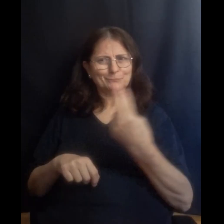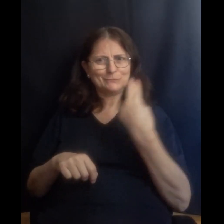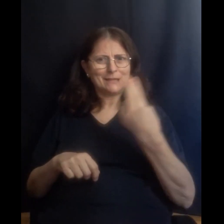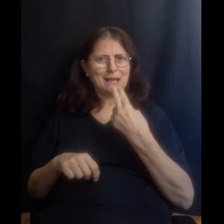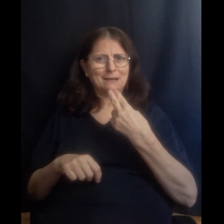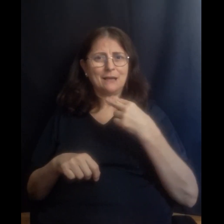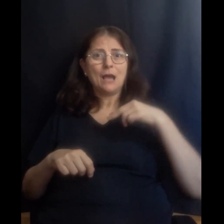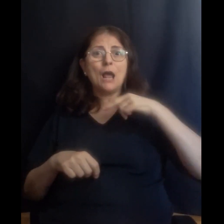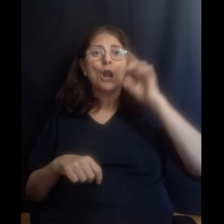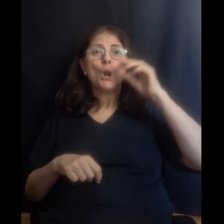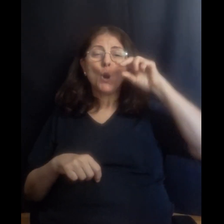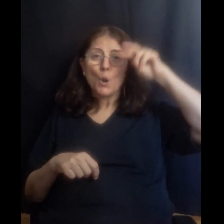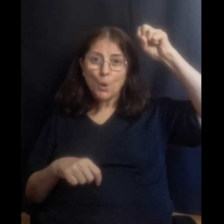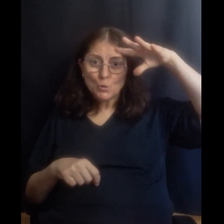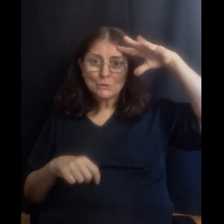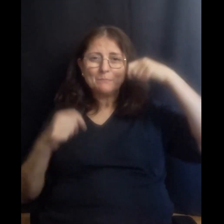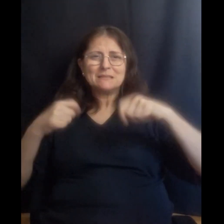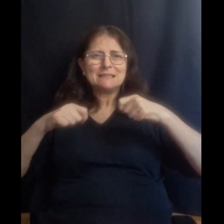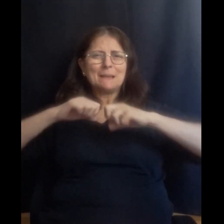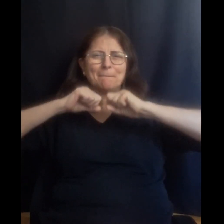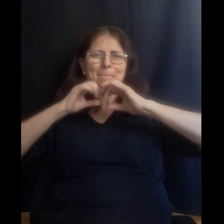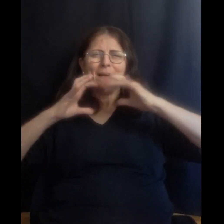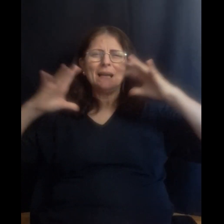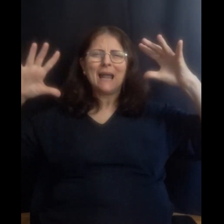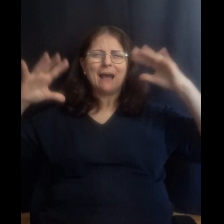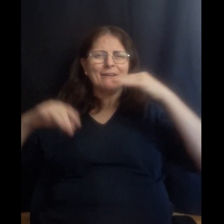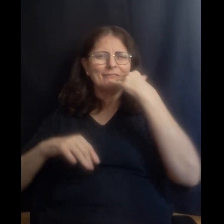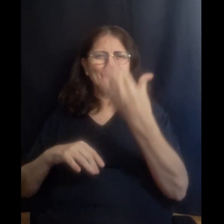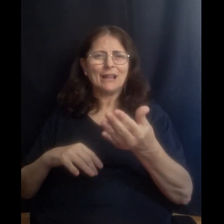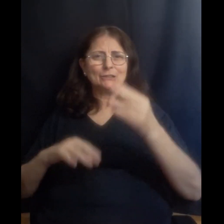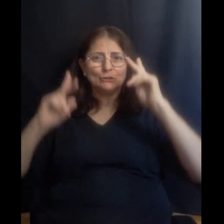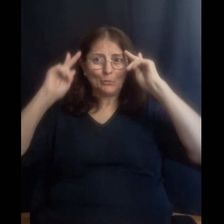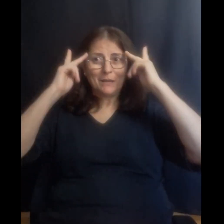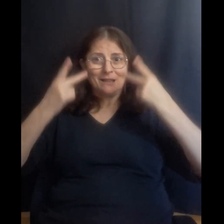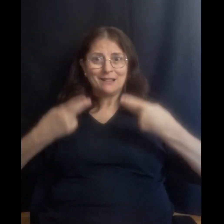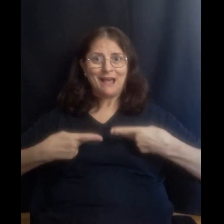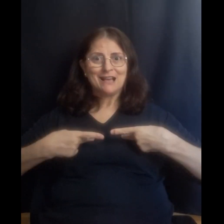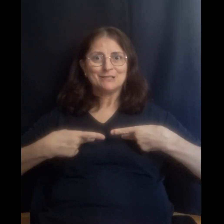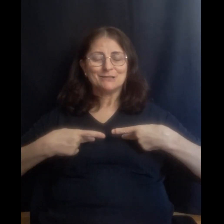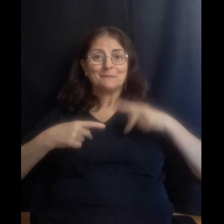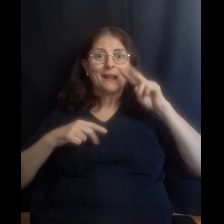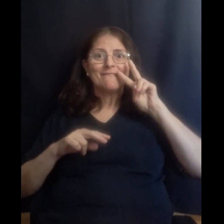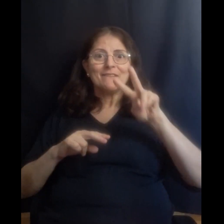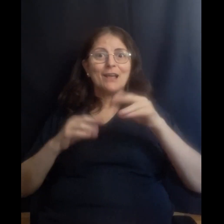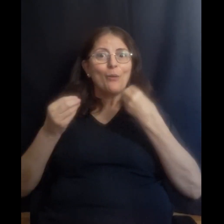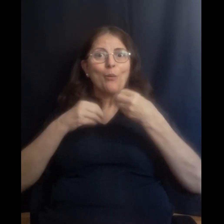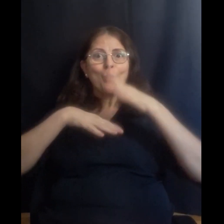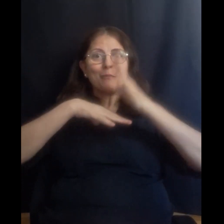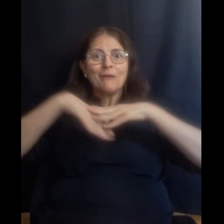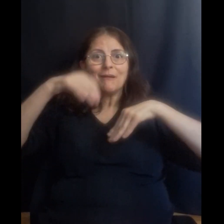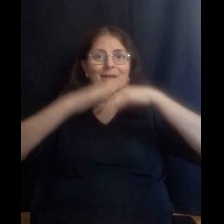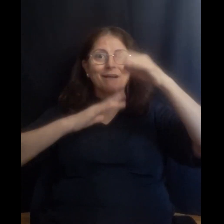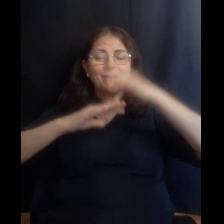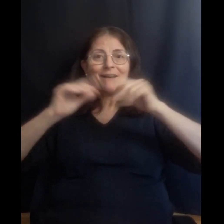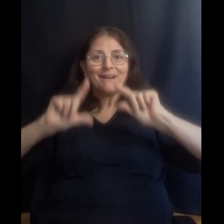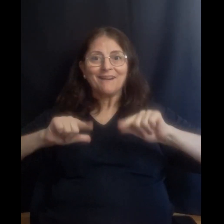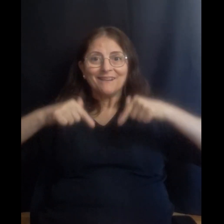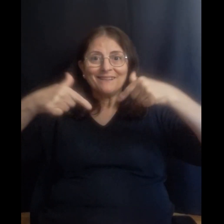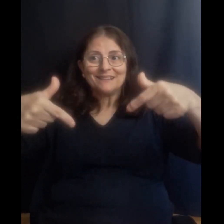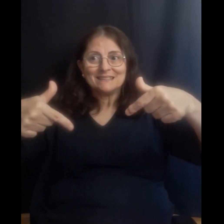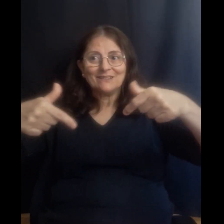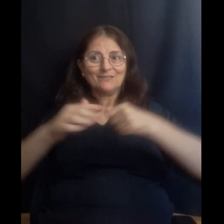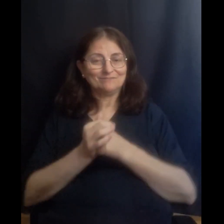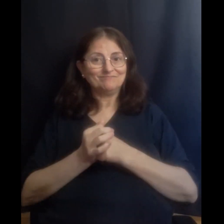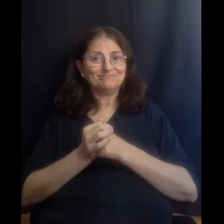do mesmo modo a vossa luz diante dos homens, para que, vendo as vossas boas